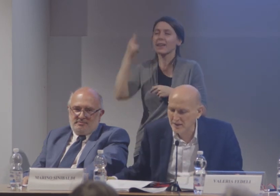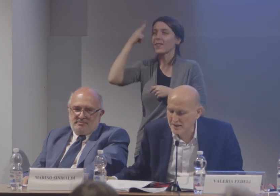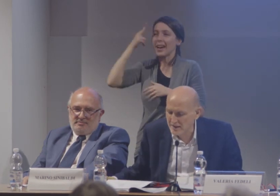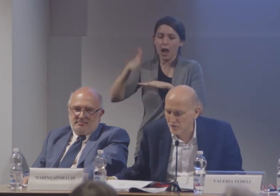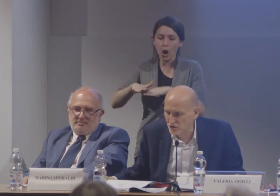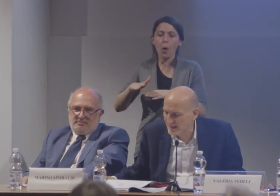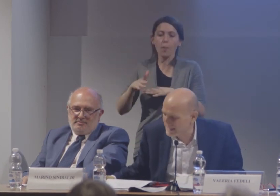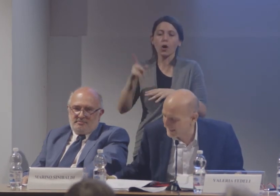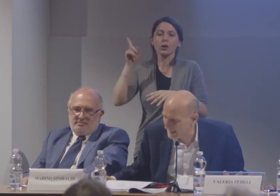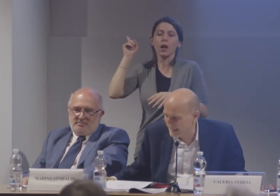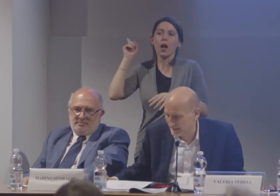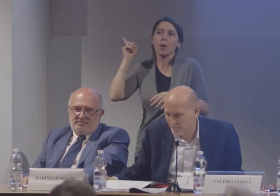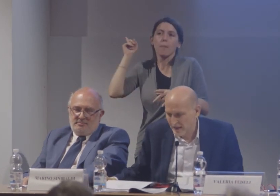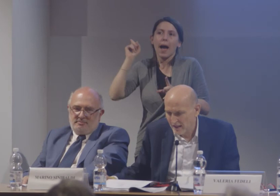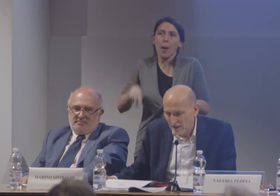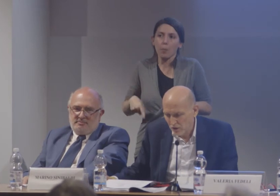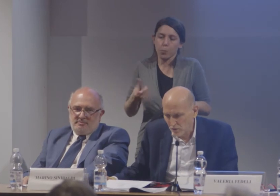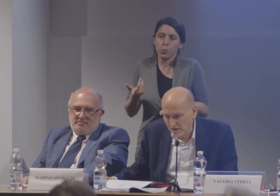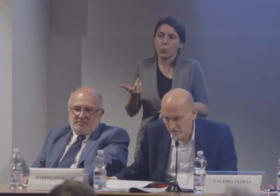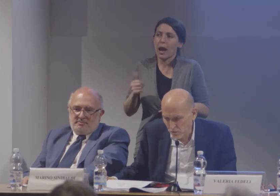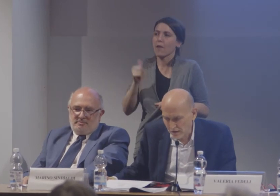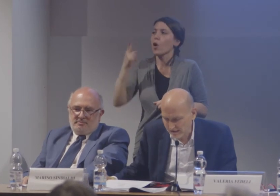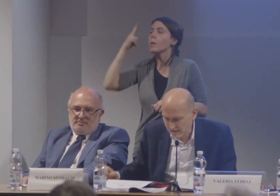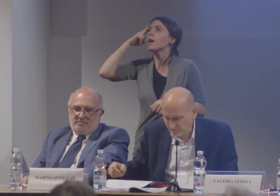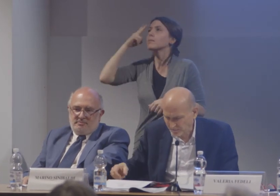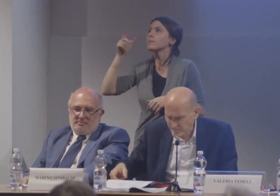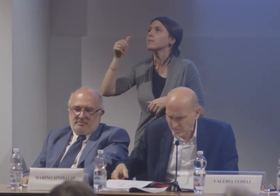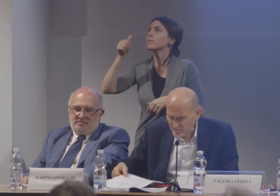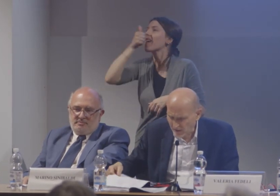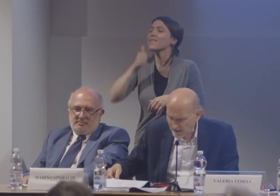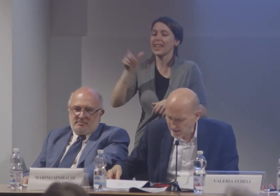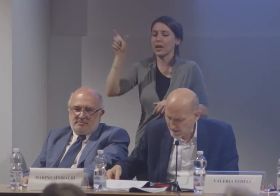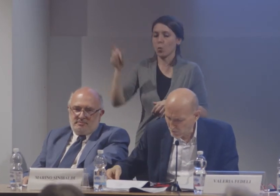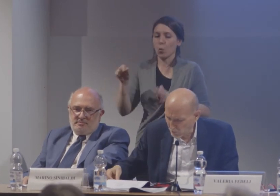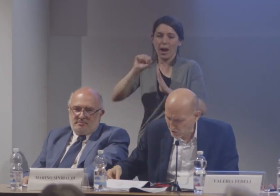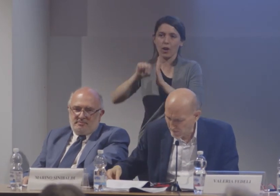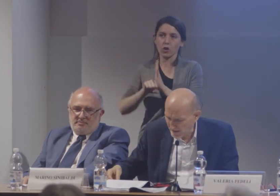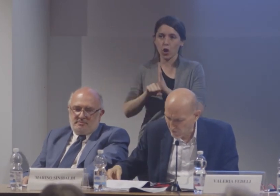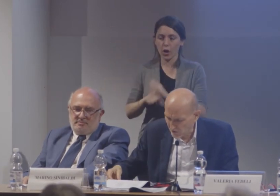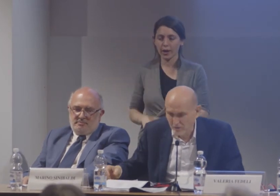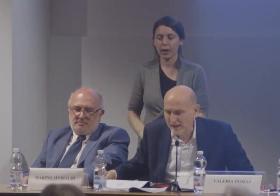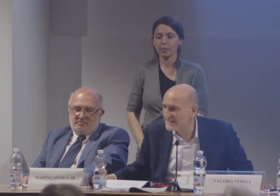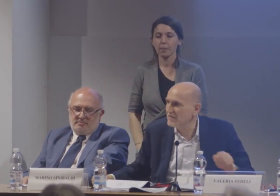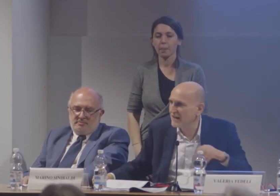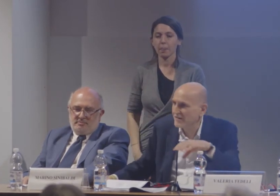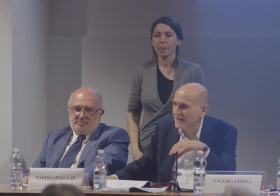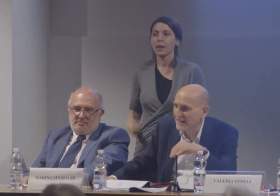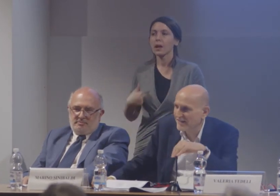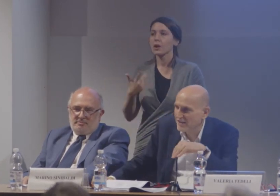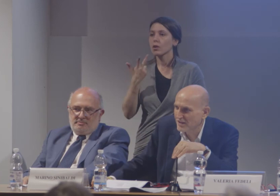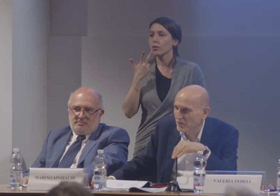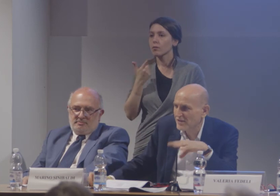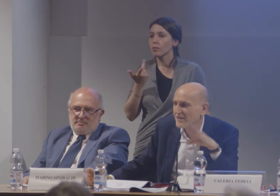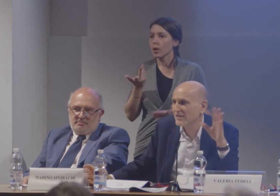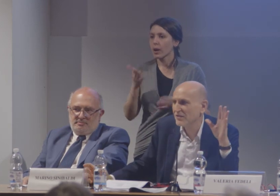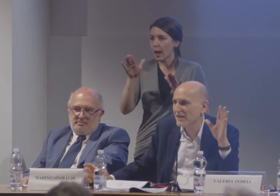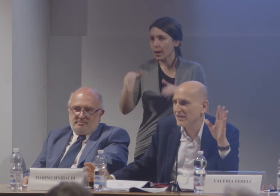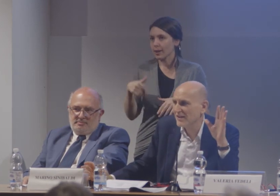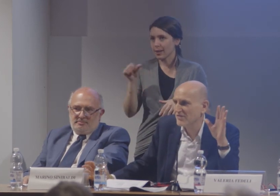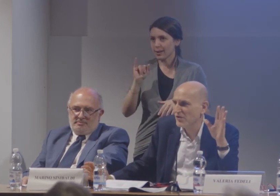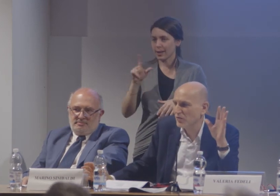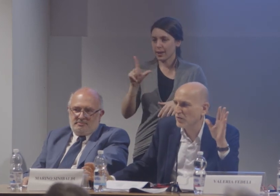diciamo, triste coincidenza di date, con la figura di Tullio De Mauro. Io vorrei che Silvana Ferreri venisse qui, se